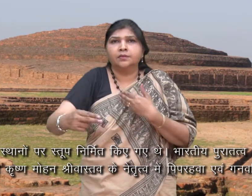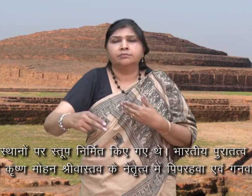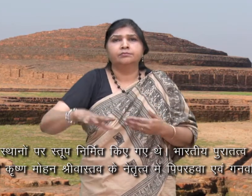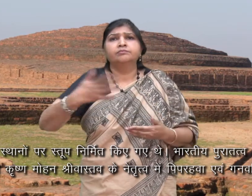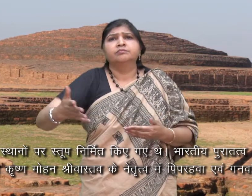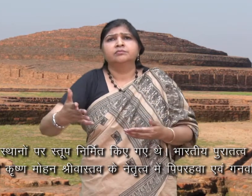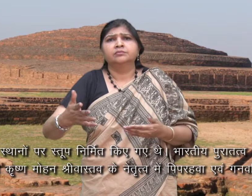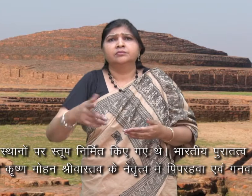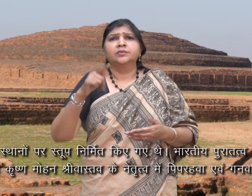एवं गनवरिया के